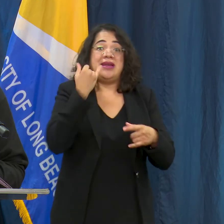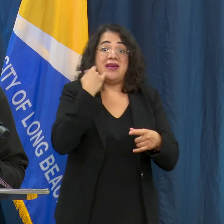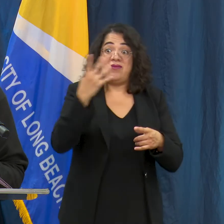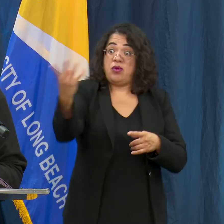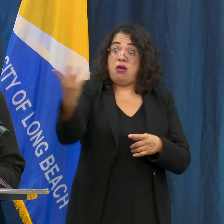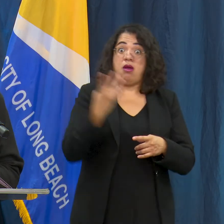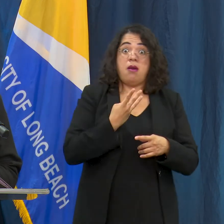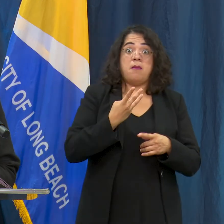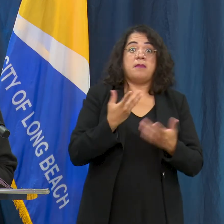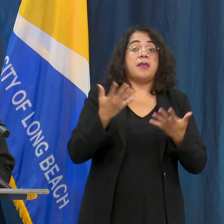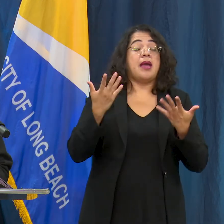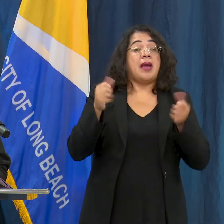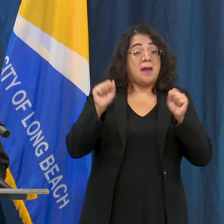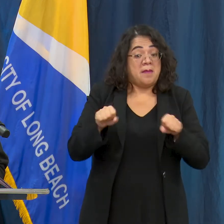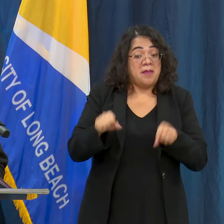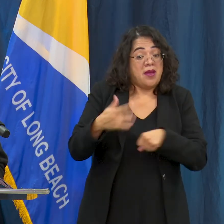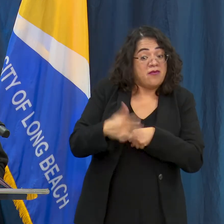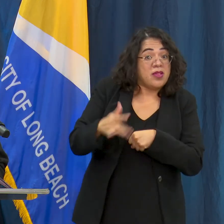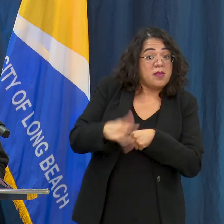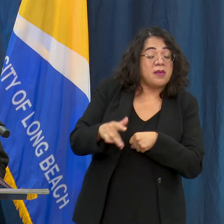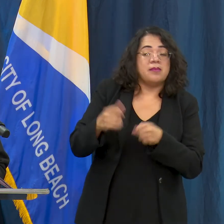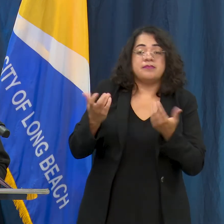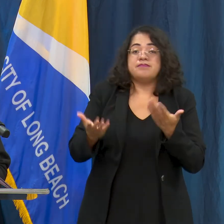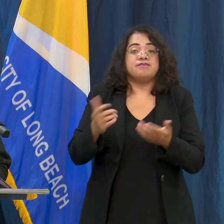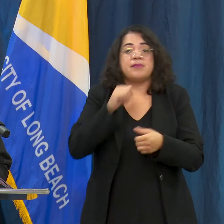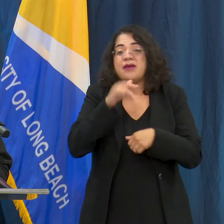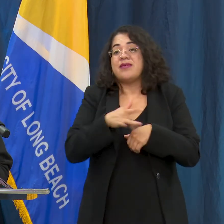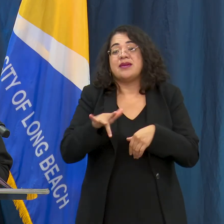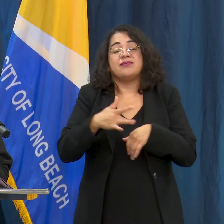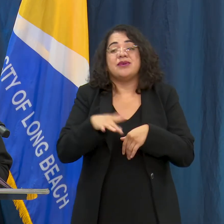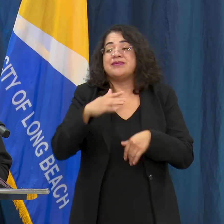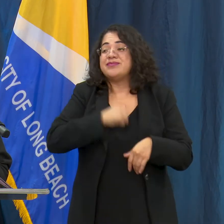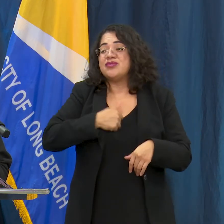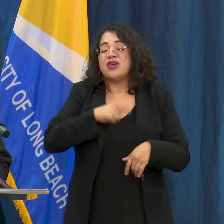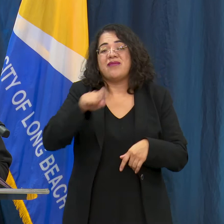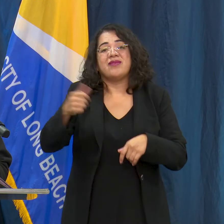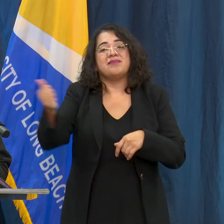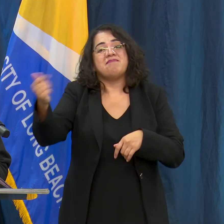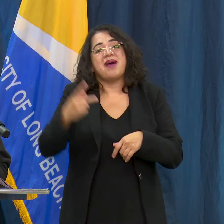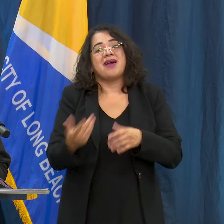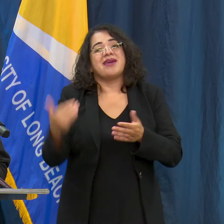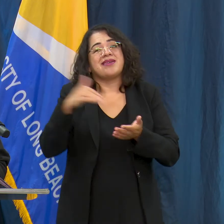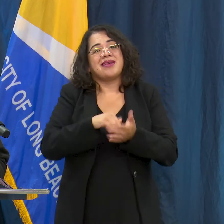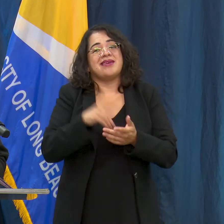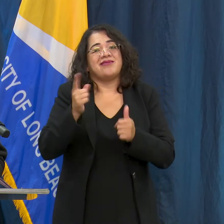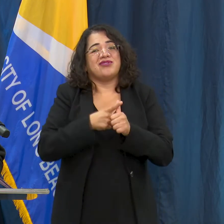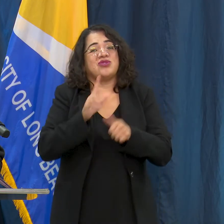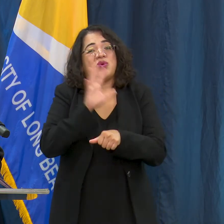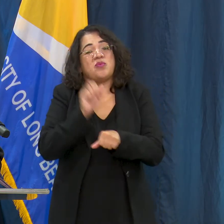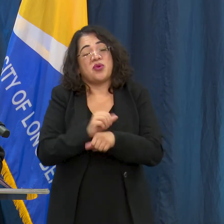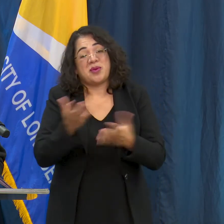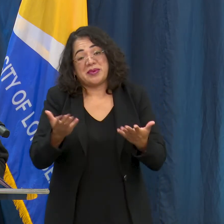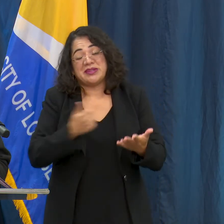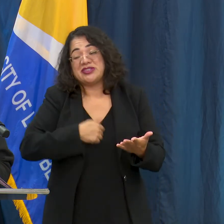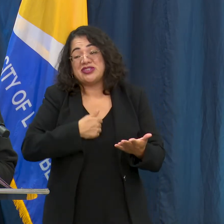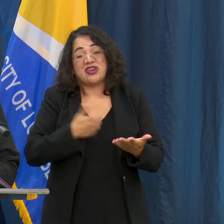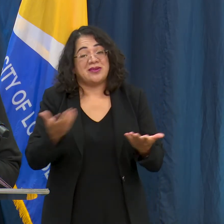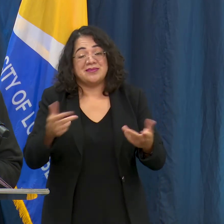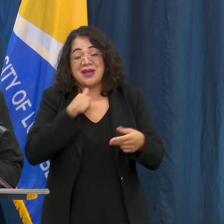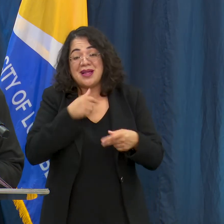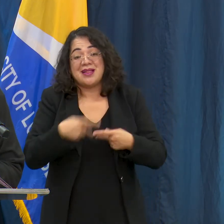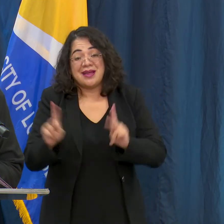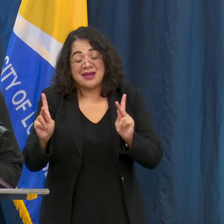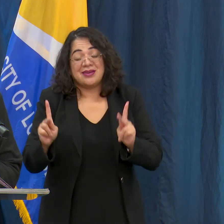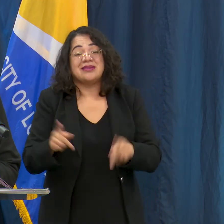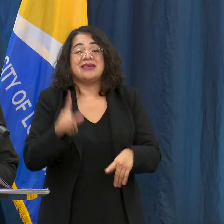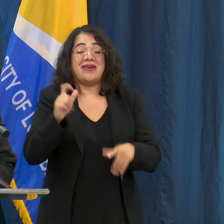cita. Hemos tenido algunas personas que llegan y desafortunadamente son rechazados. Tenemos que poner